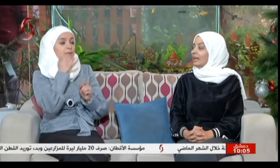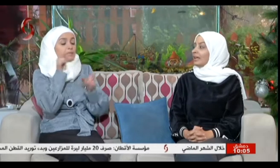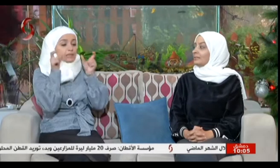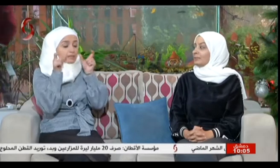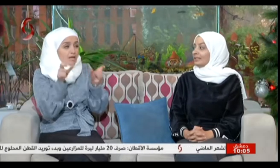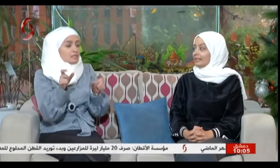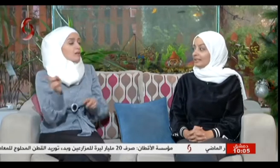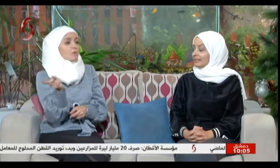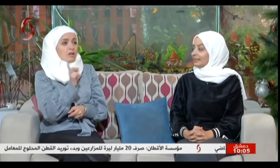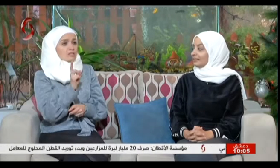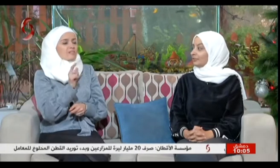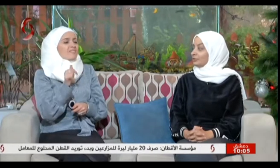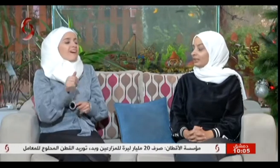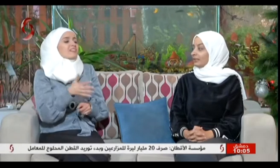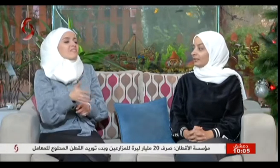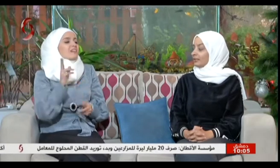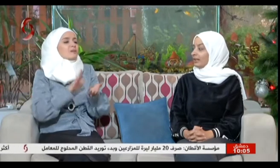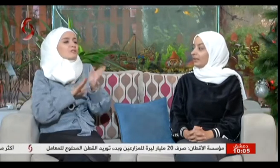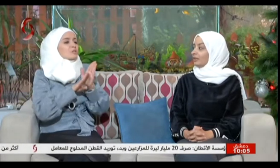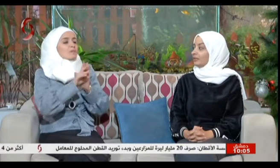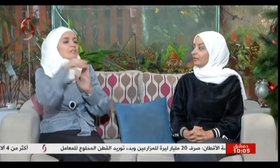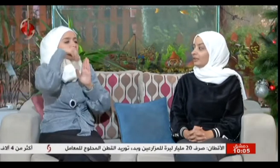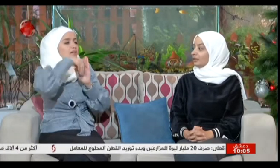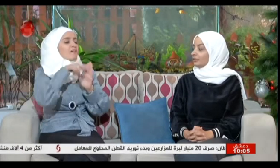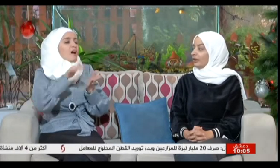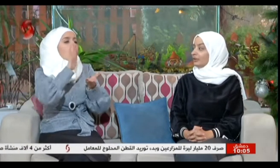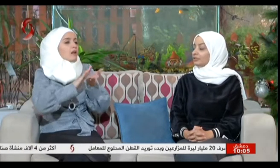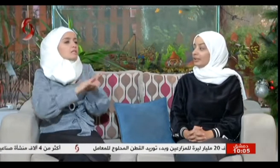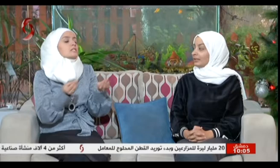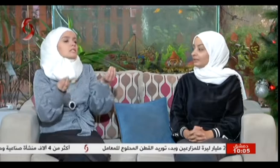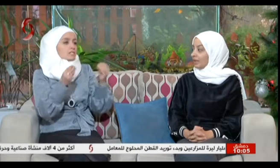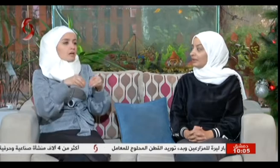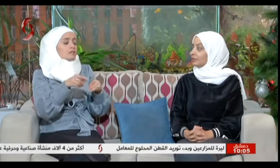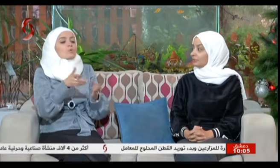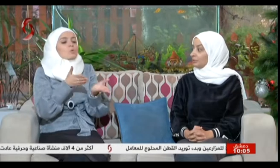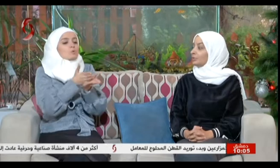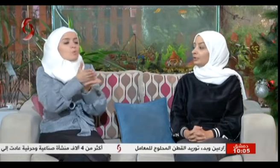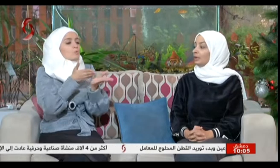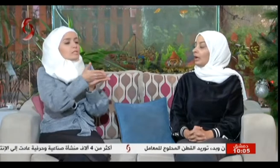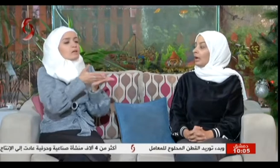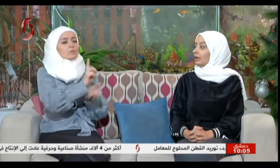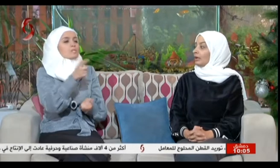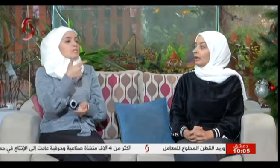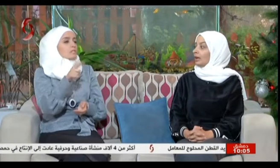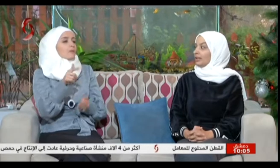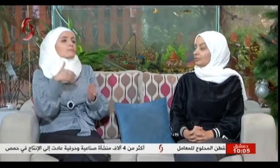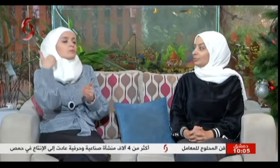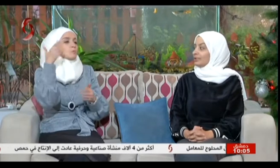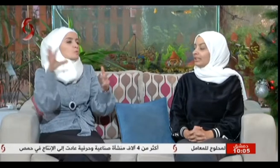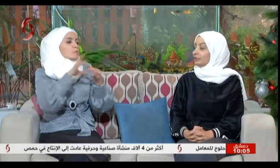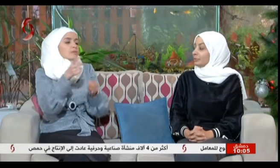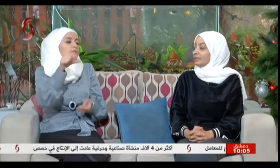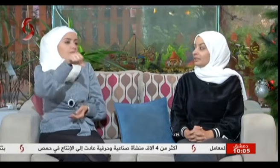أساسية، ممكن انعكاساتها كتير تشكل خطر على الأطفال، تشكل خطر على تطورهم،